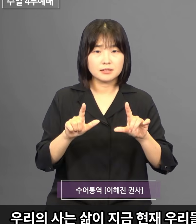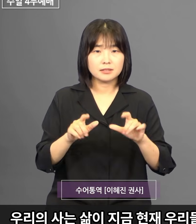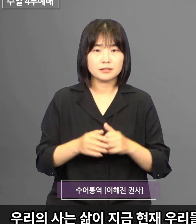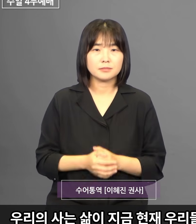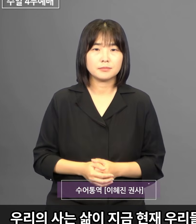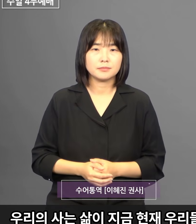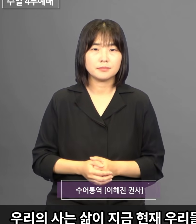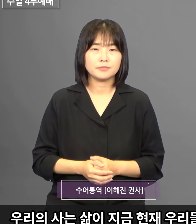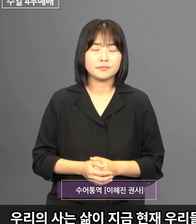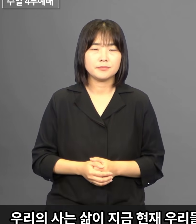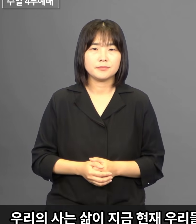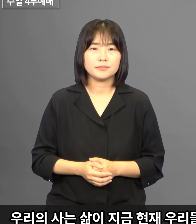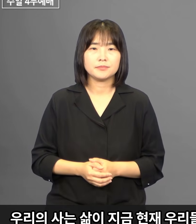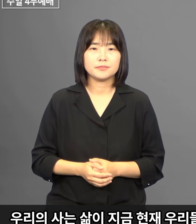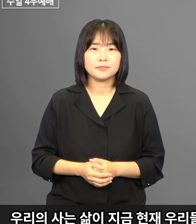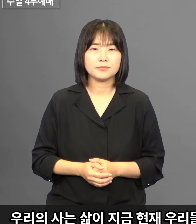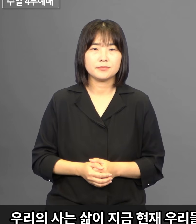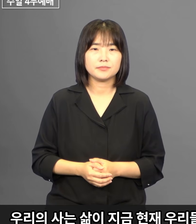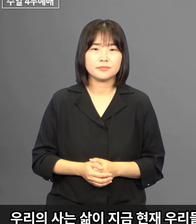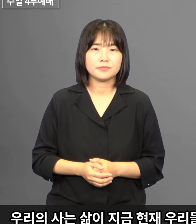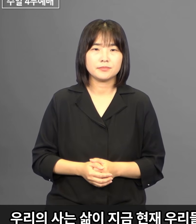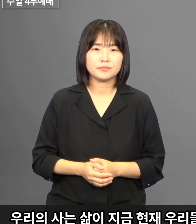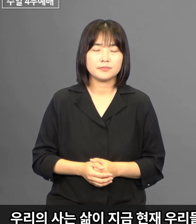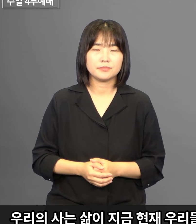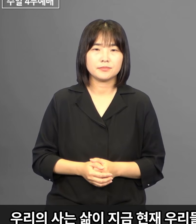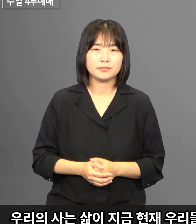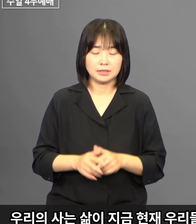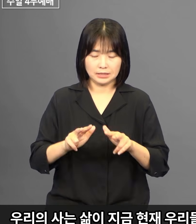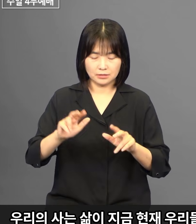현재 우리들의 그 삶의 자리가